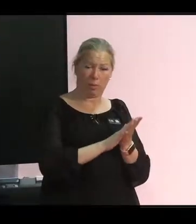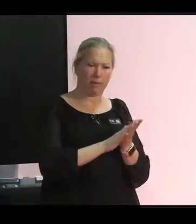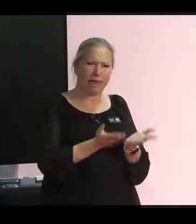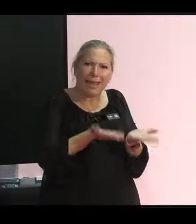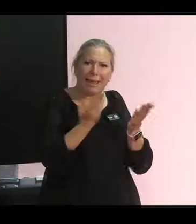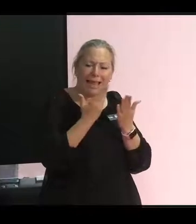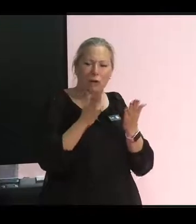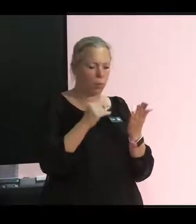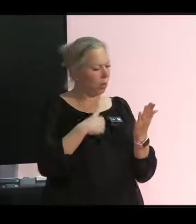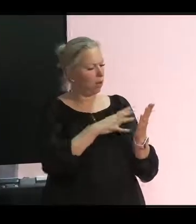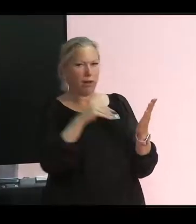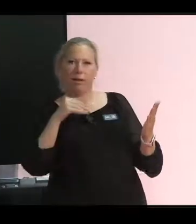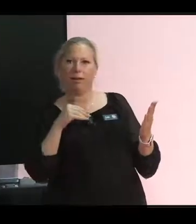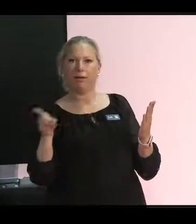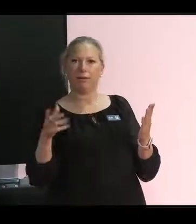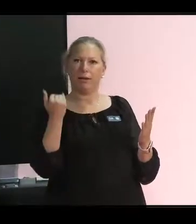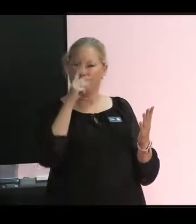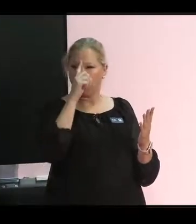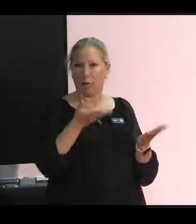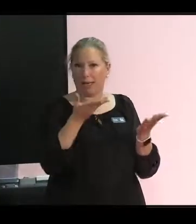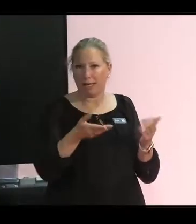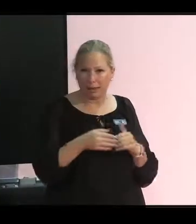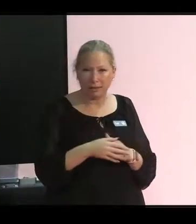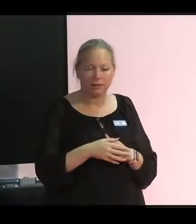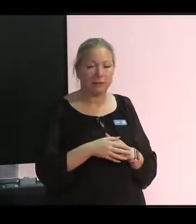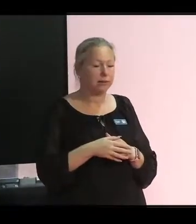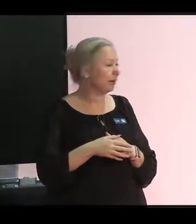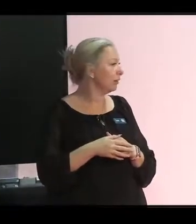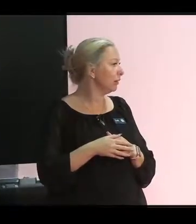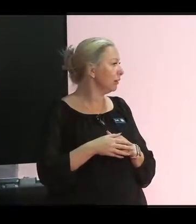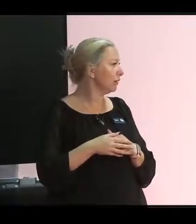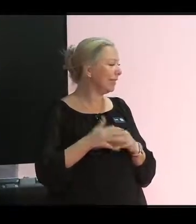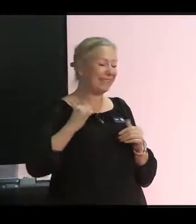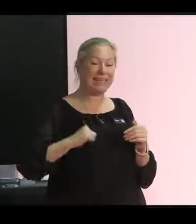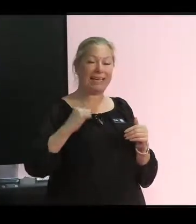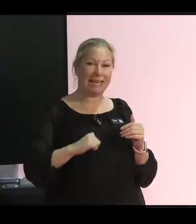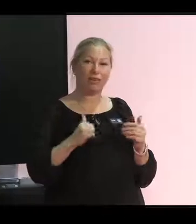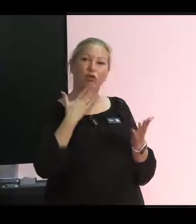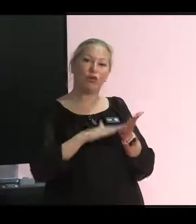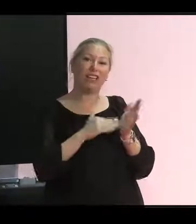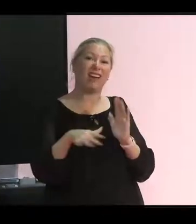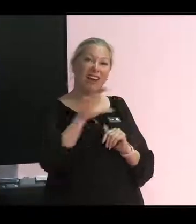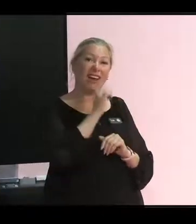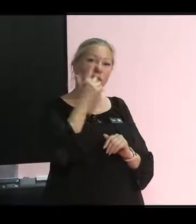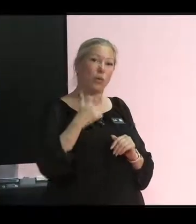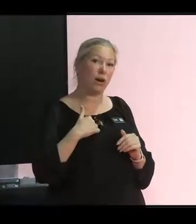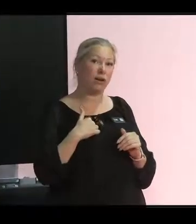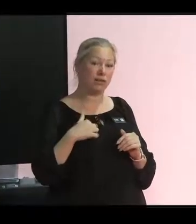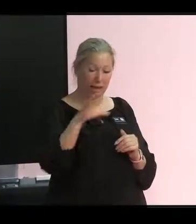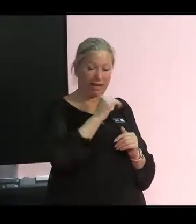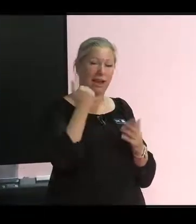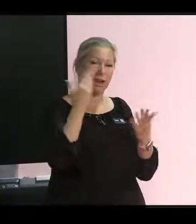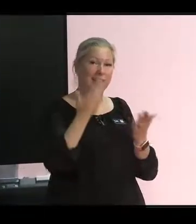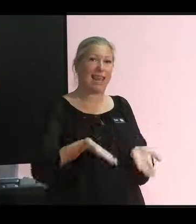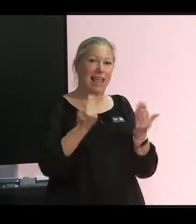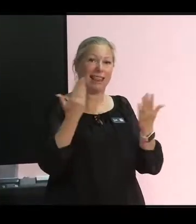till så gör ju det saken mycket enklare. Och det kan ju också gynna alla, alltså tillgänglighet gynnar verkligen alla. Och gör att alla känner sig välkomna,